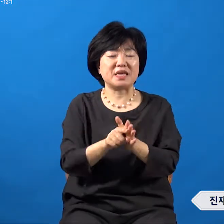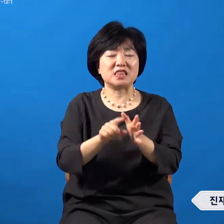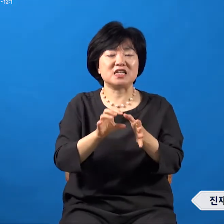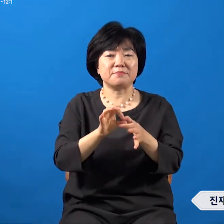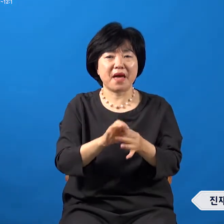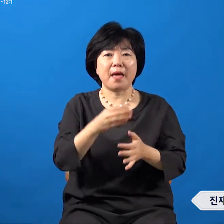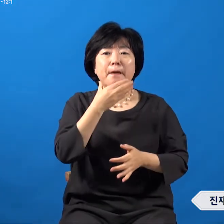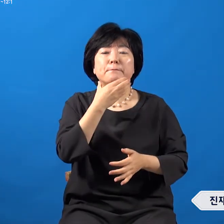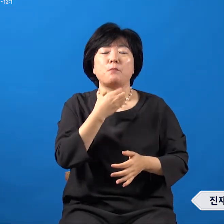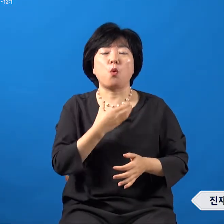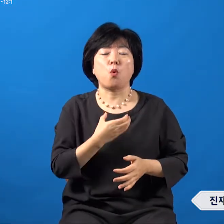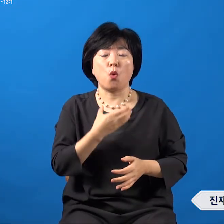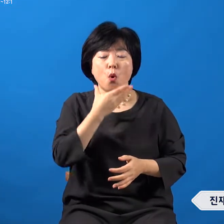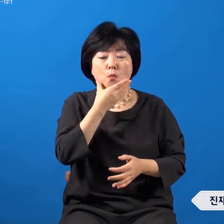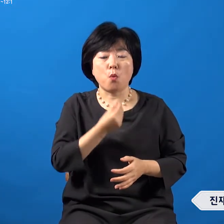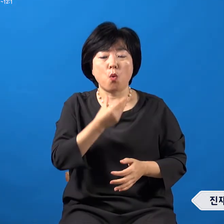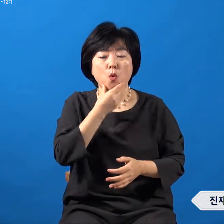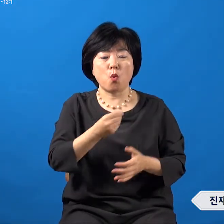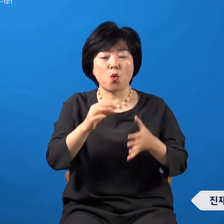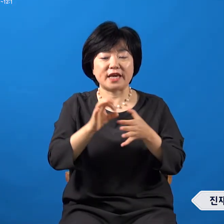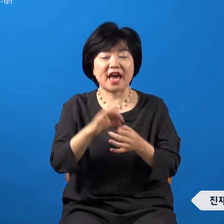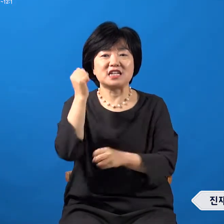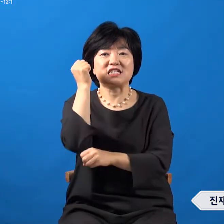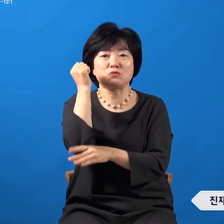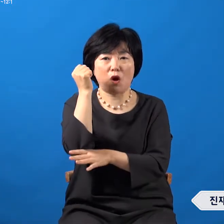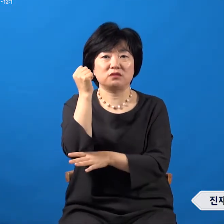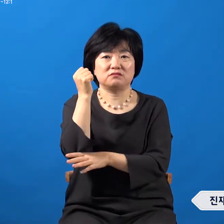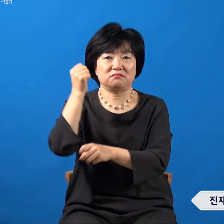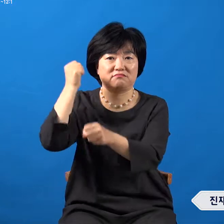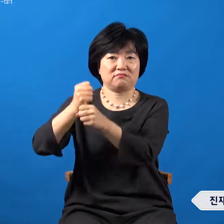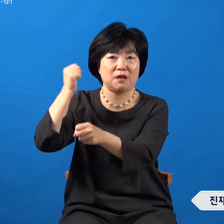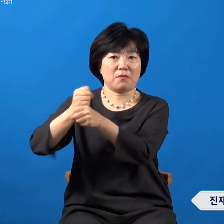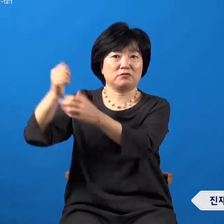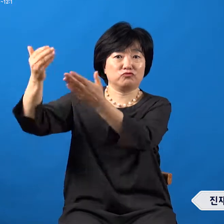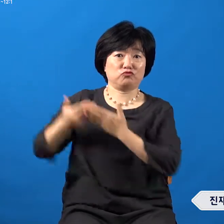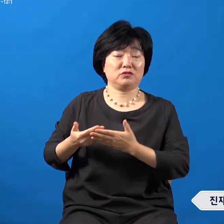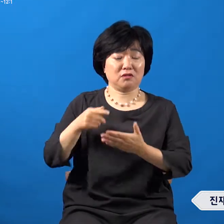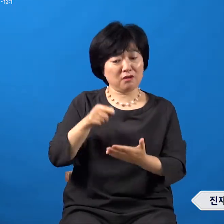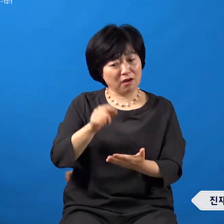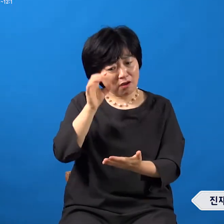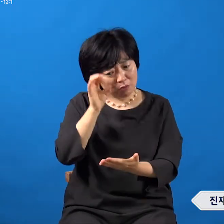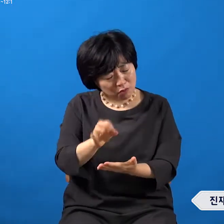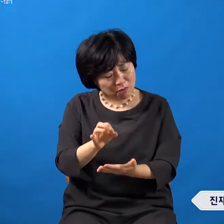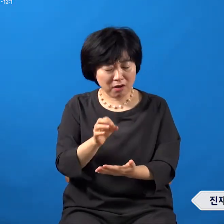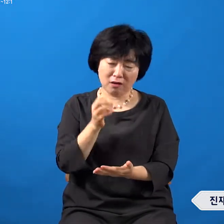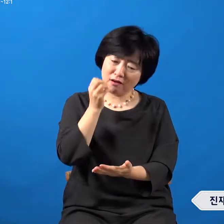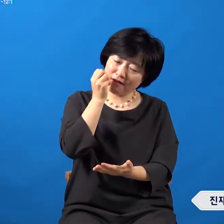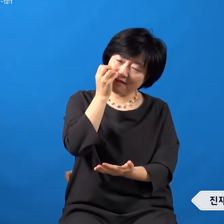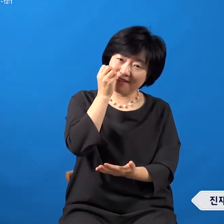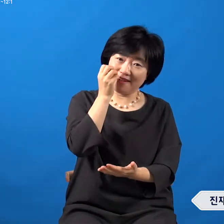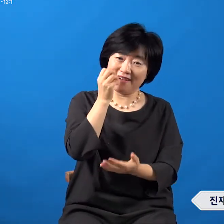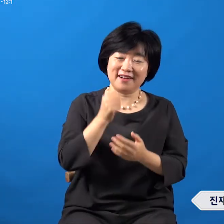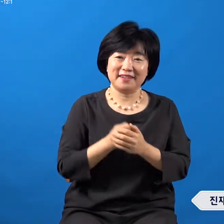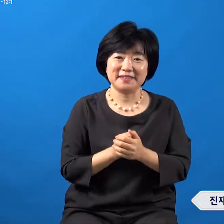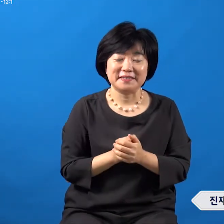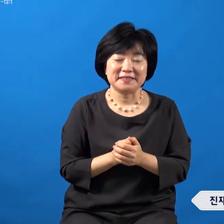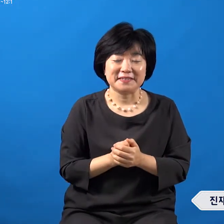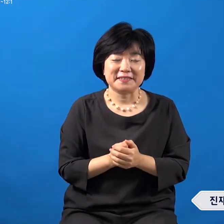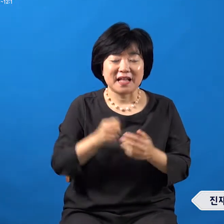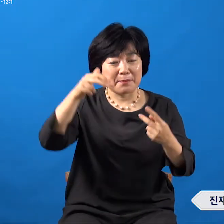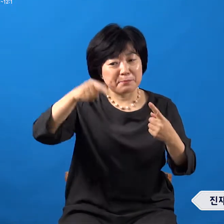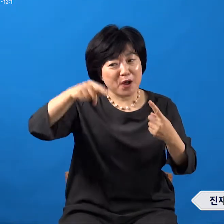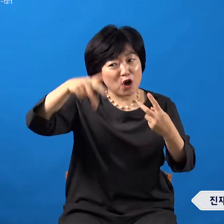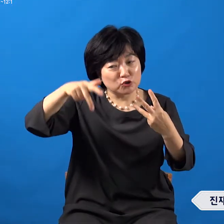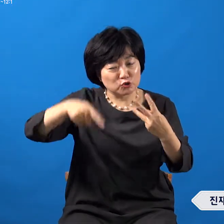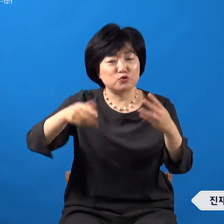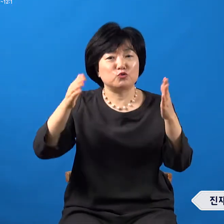믿음의 여정의 축복을 우리는 보게 됩니다. 그래서 이제부터 몇 주 동안 우리는 하나님 말씀을